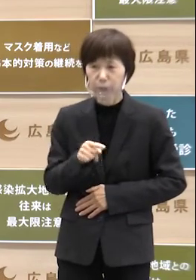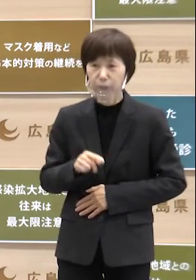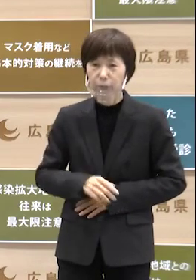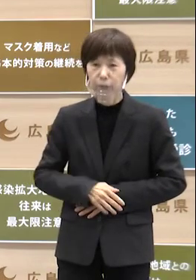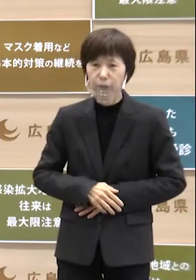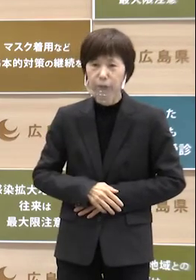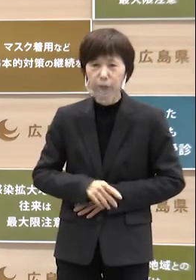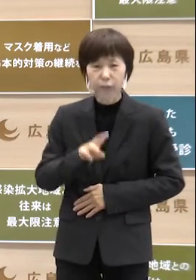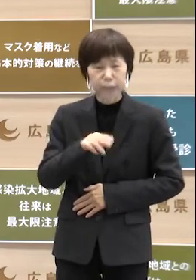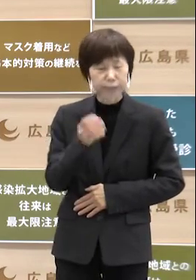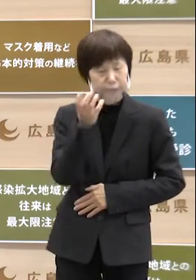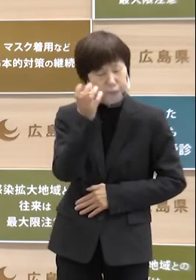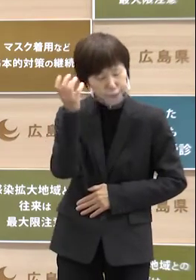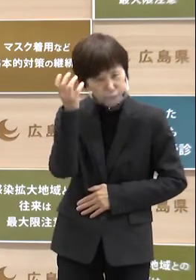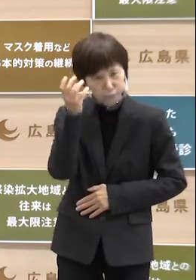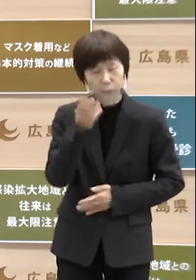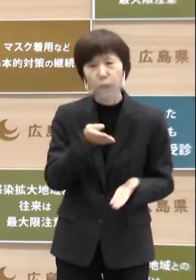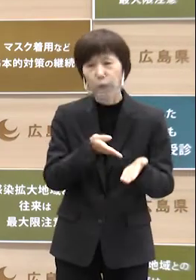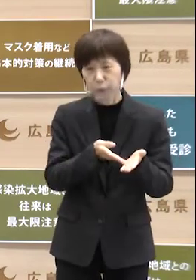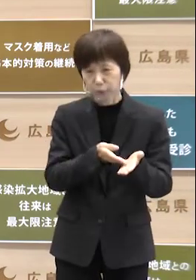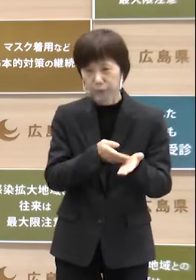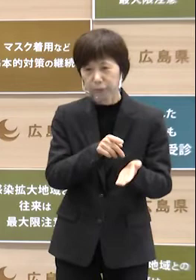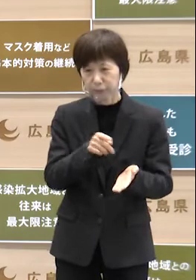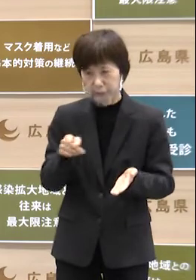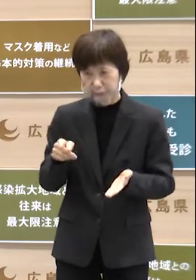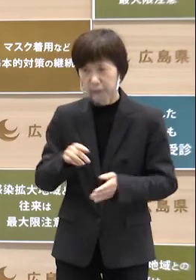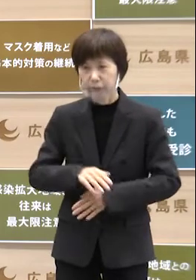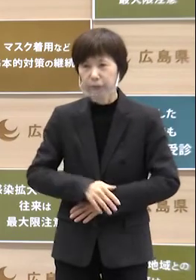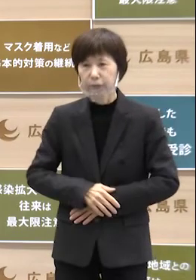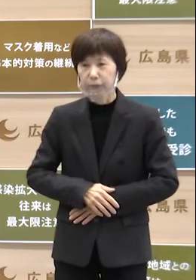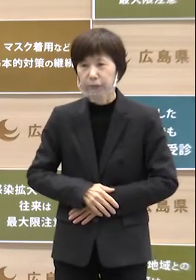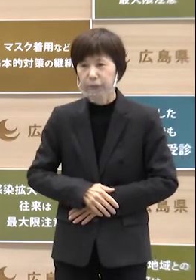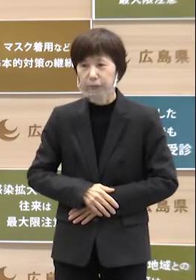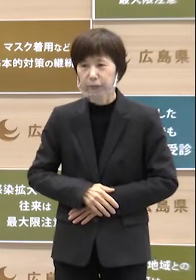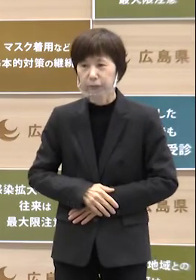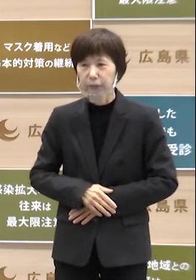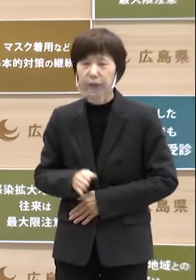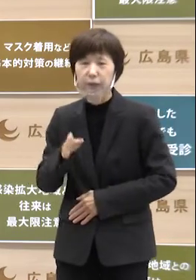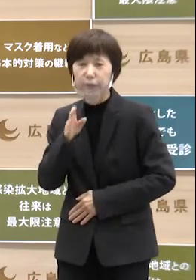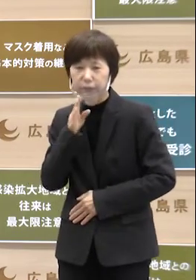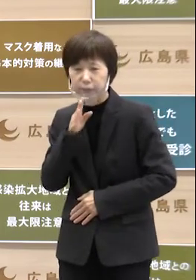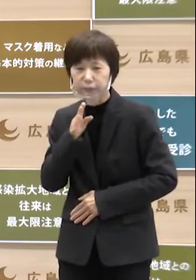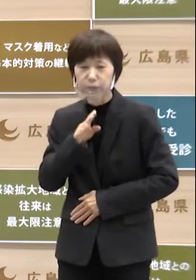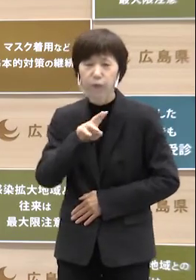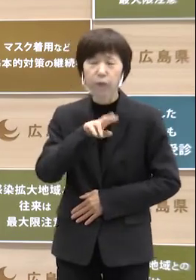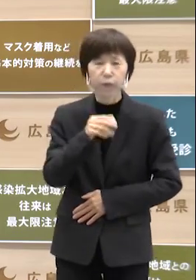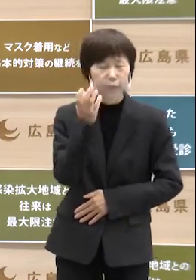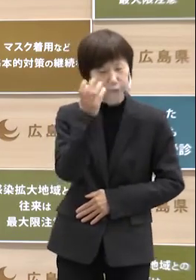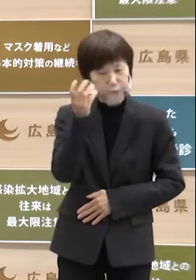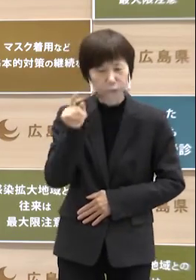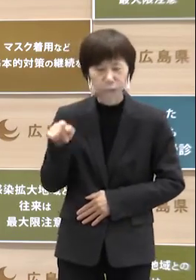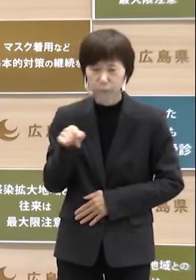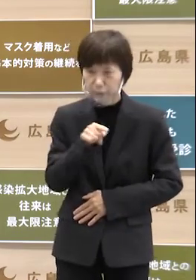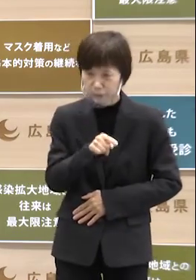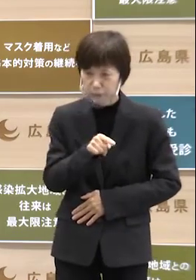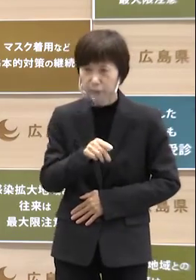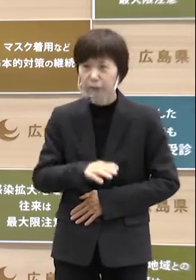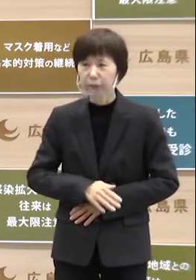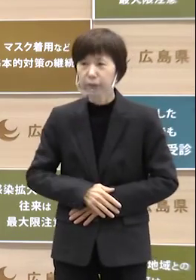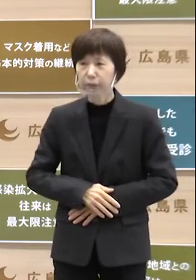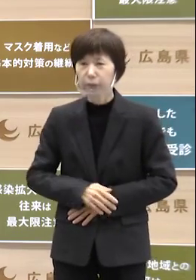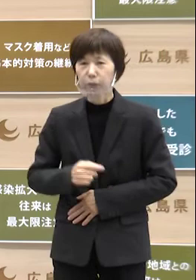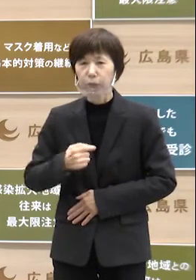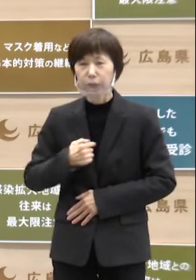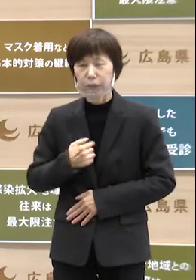理想論というかですね、原子主義と理想主義みたいな形で言われますけど、これは私従来から